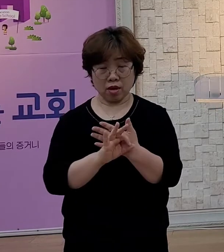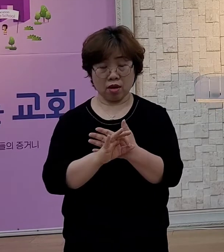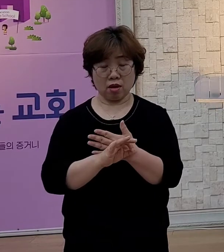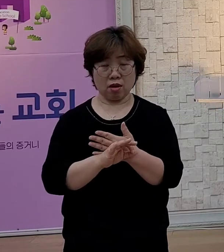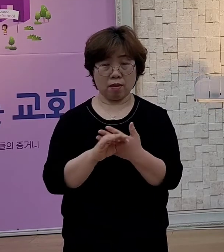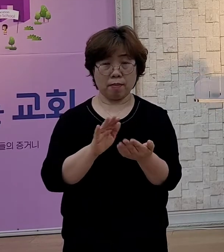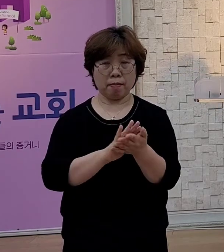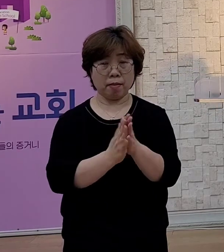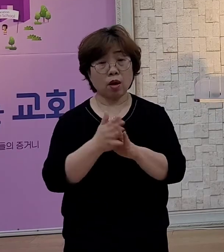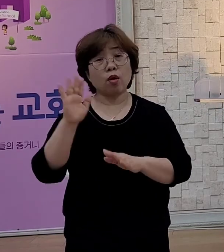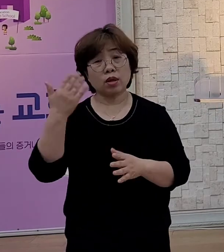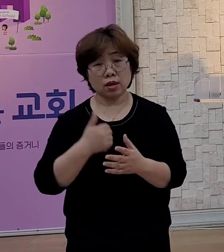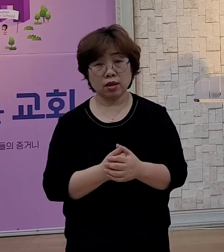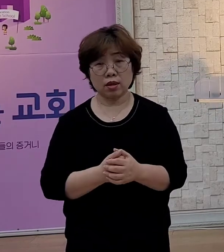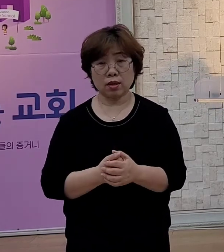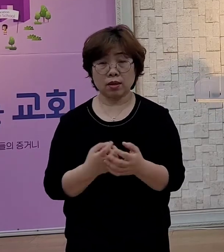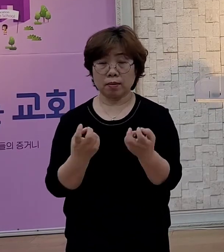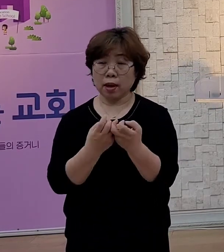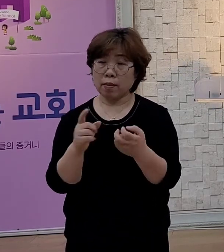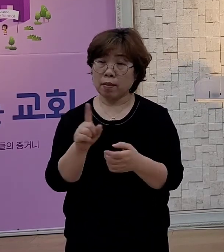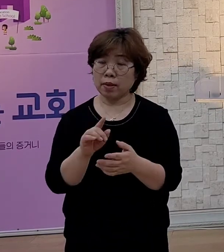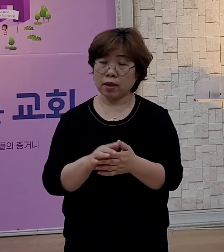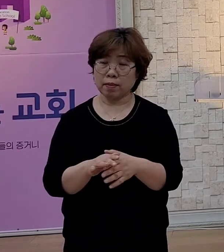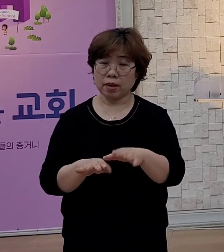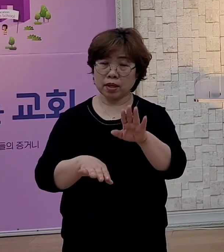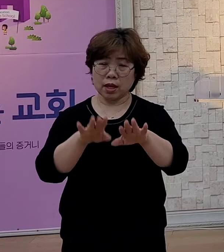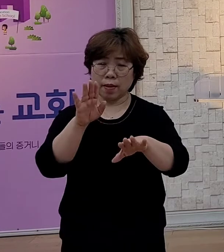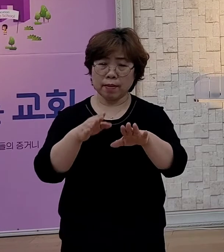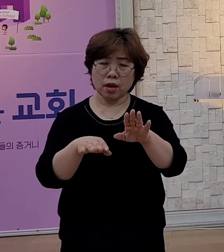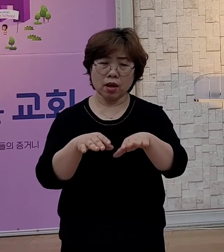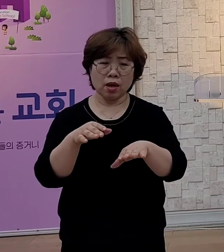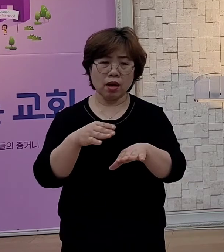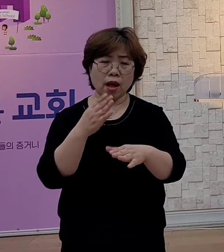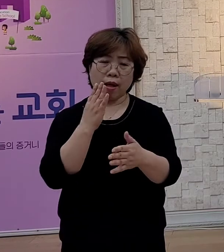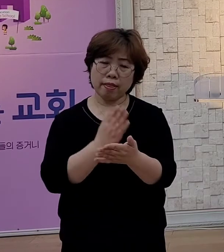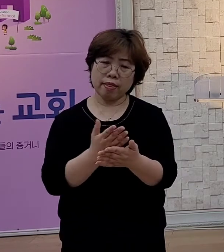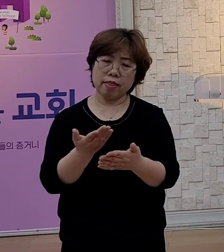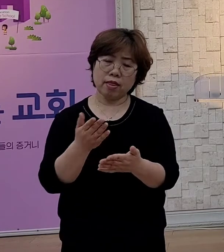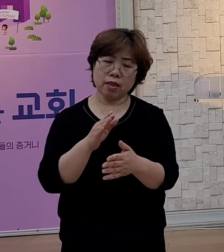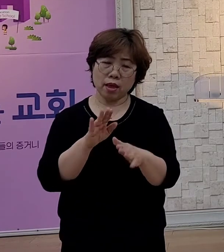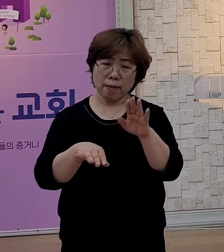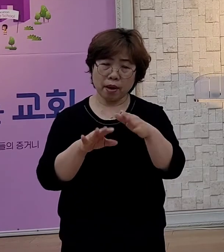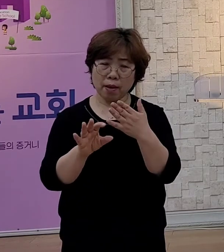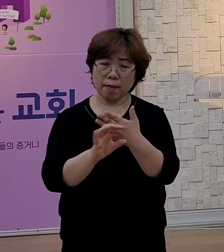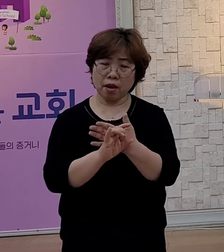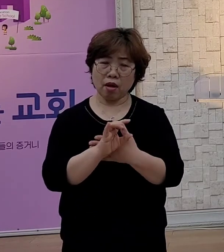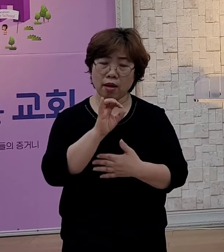여러분 그 비결이 뭐냐. 이제 차별하면 안 되는데 어떻게 차별하지 않을 수 있느냐.